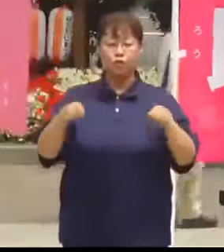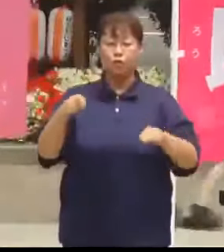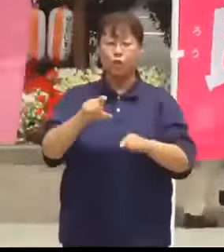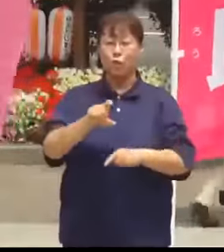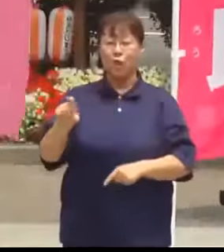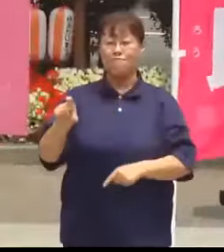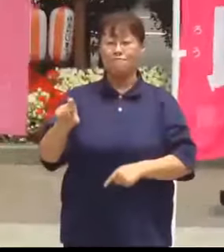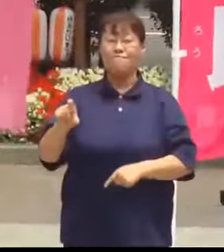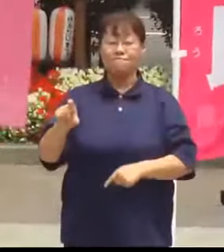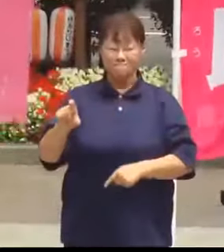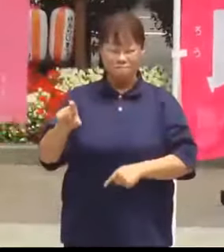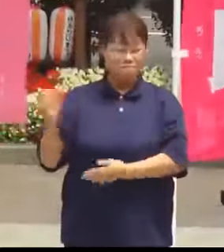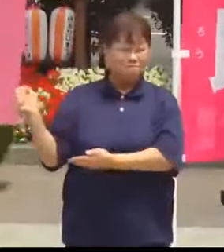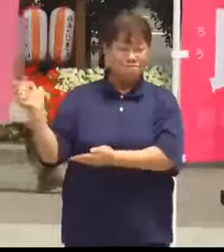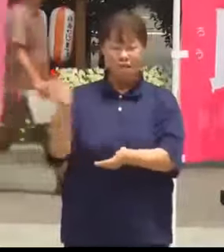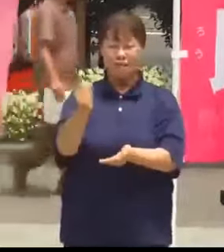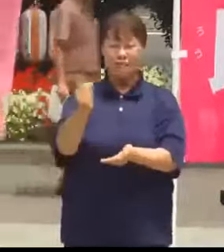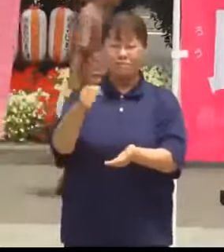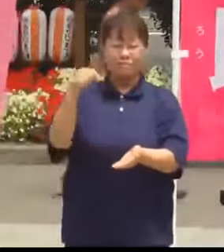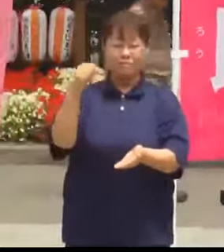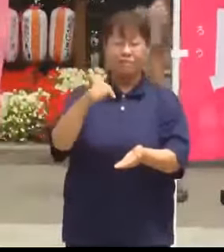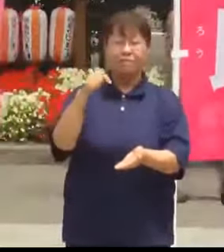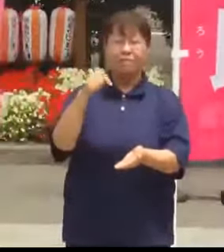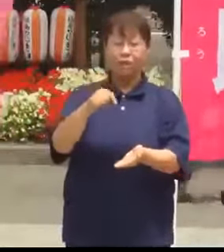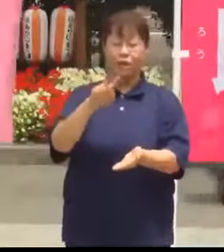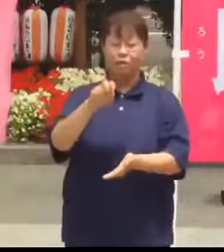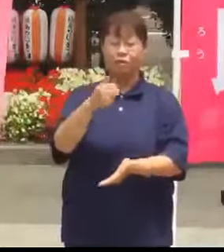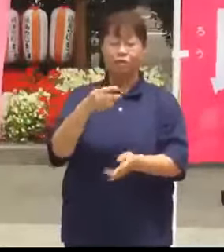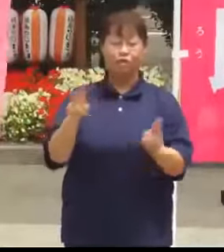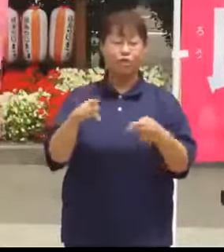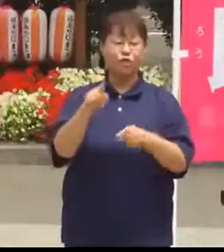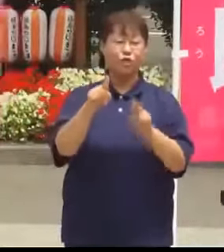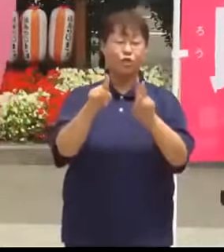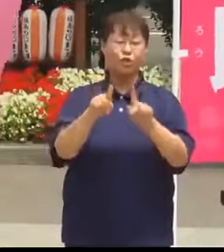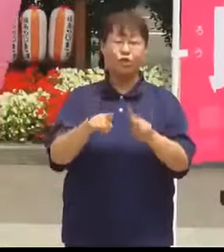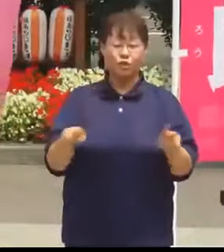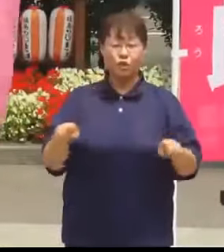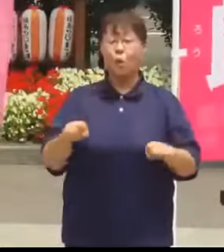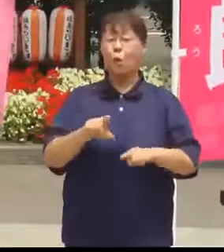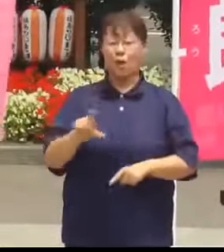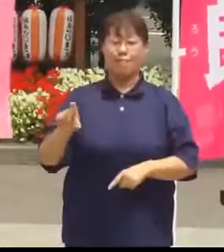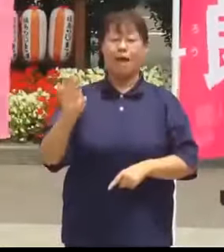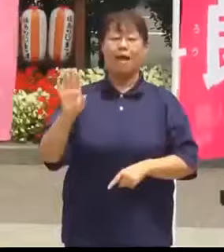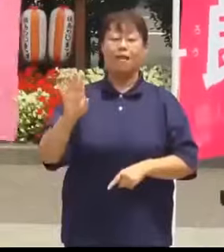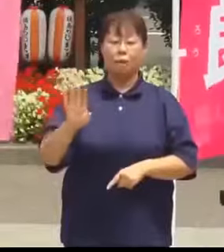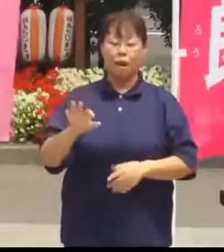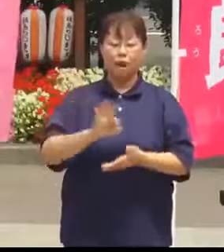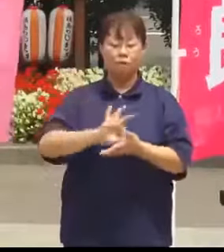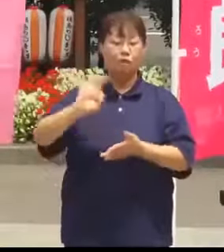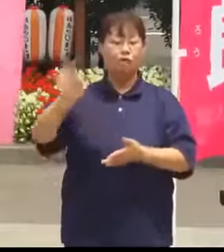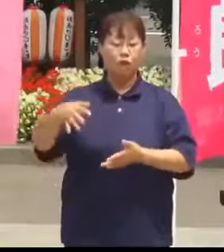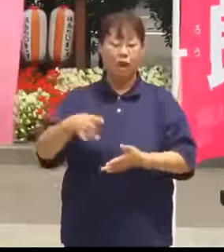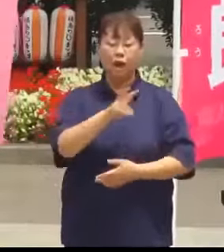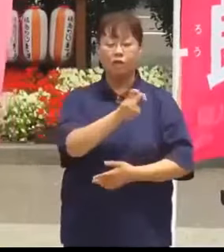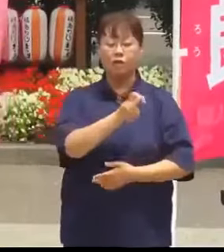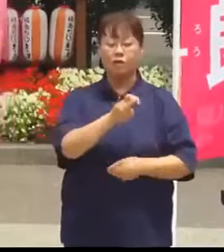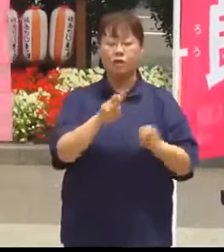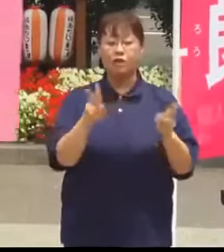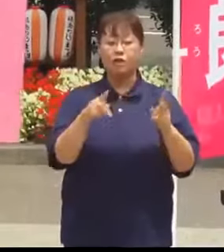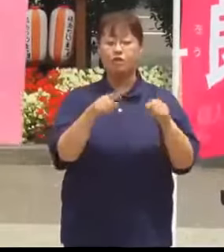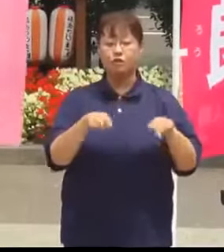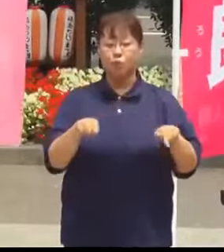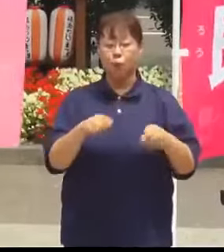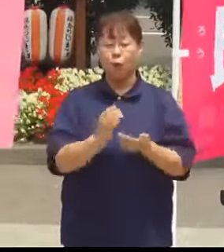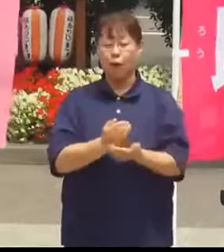です29兆円財源でいいんだったら消費税止めて20中遠なんだから9兆円のお釣りがきます